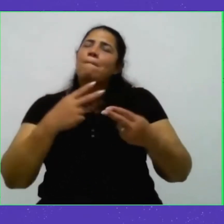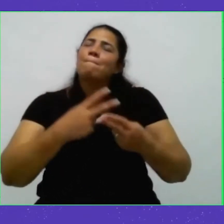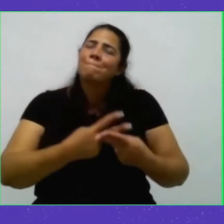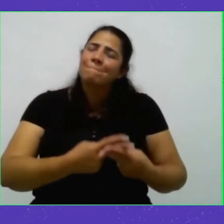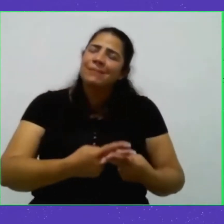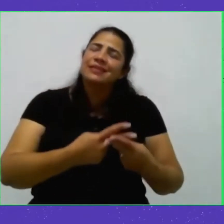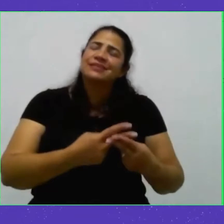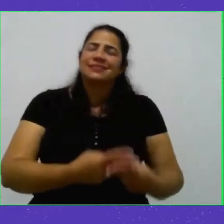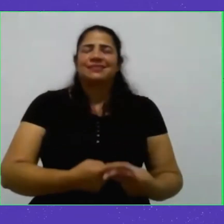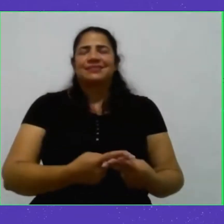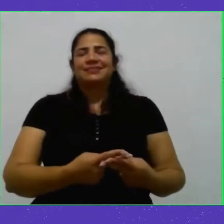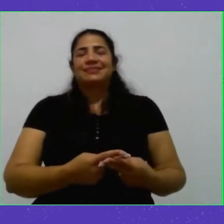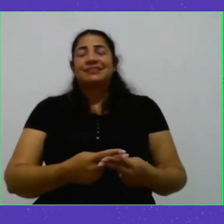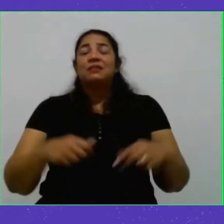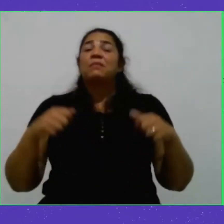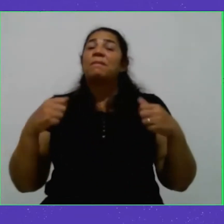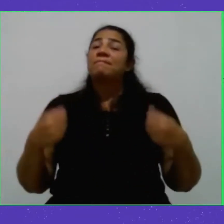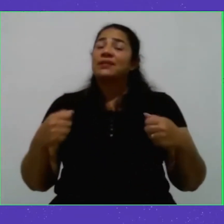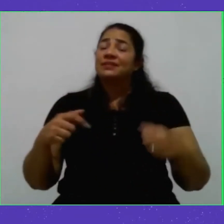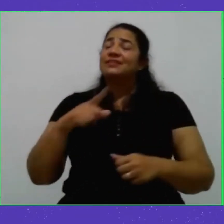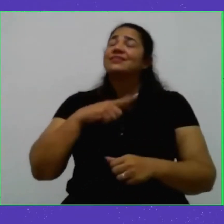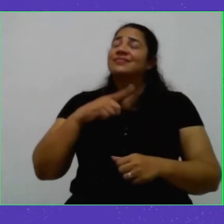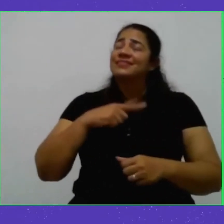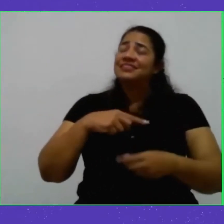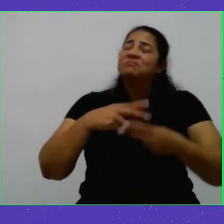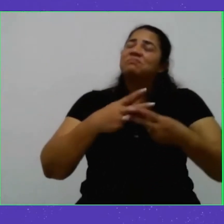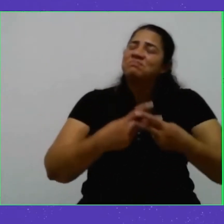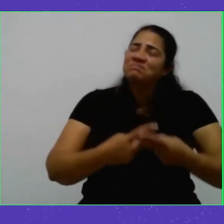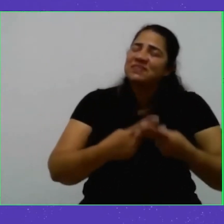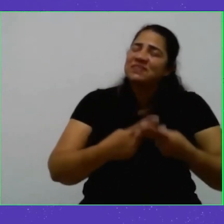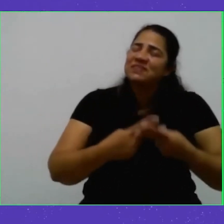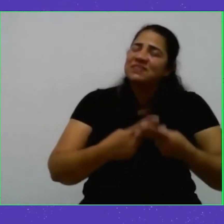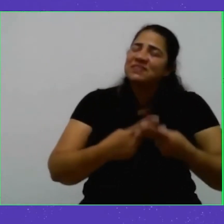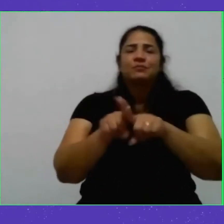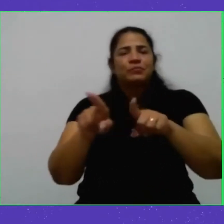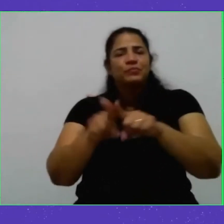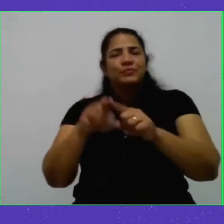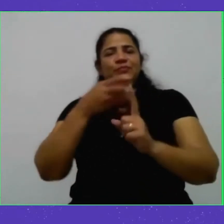E esse irmão, lá vem ele de novo.